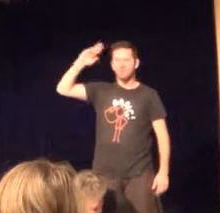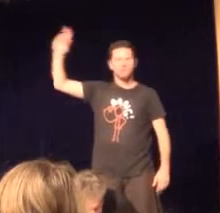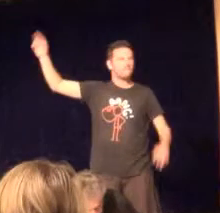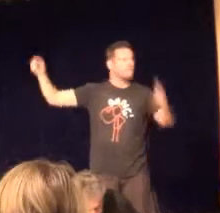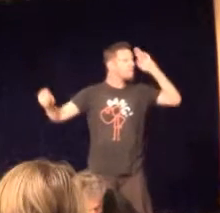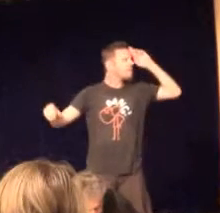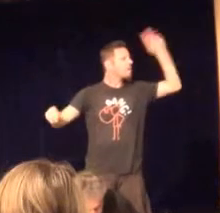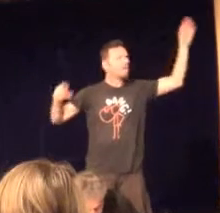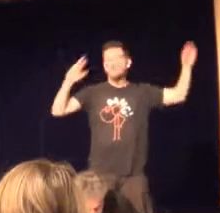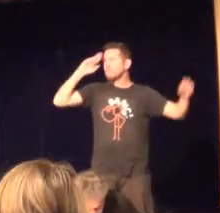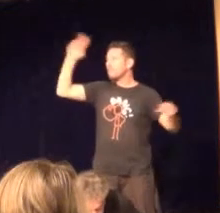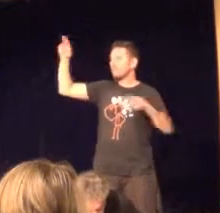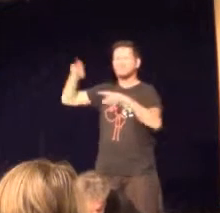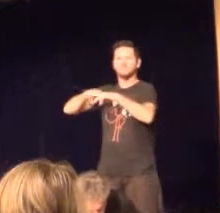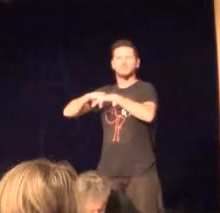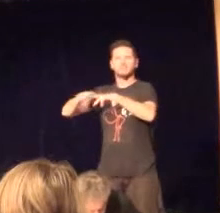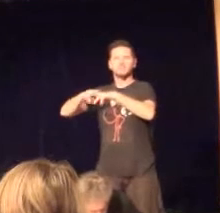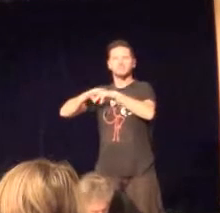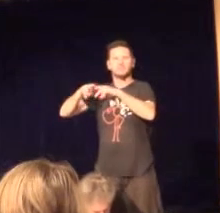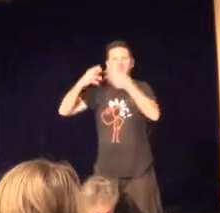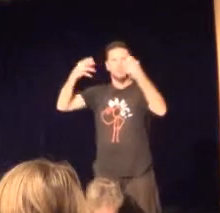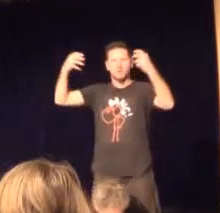Aucun rêve à l'horizon.